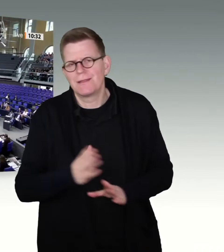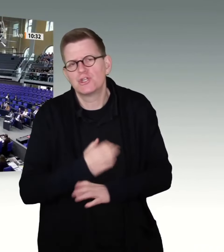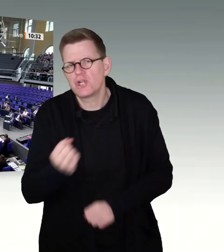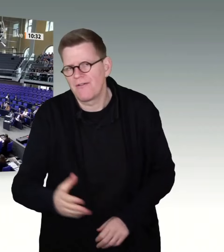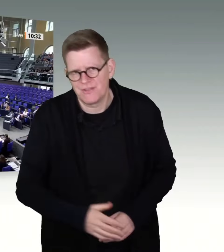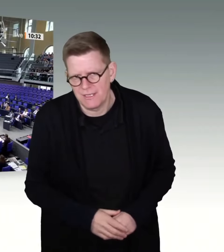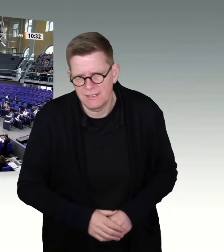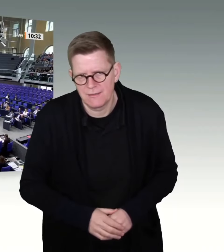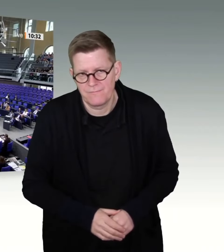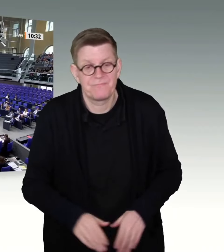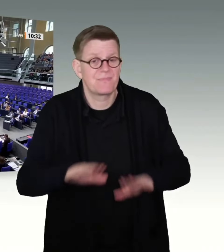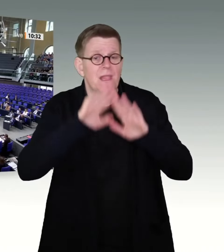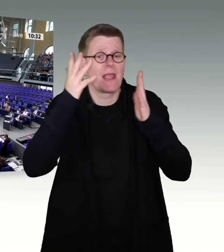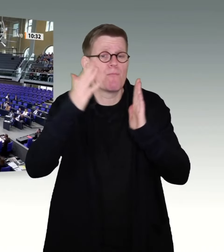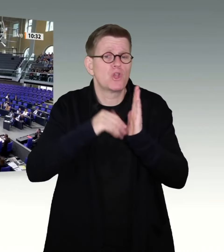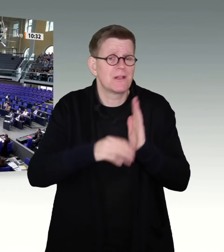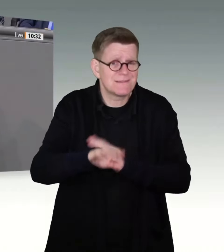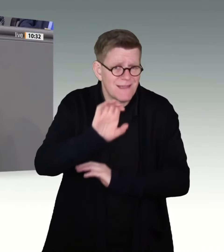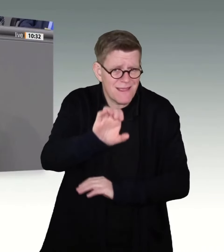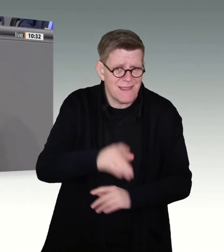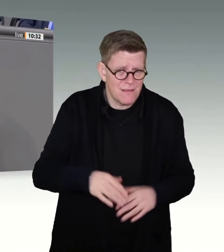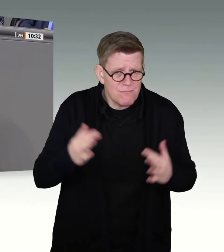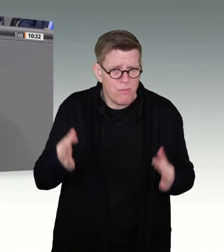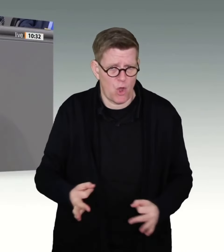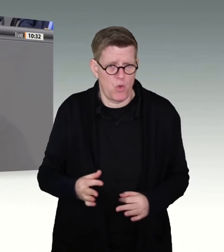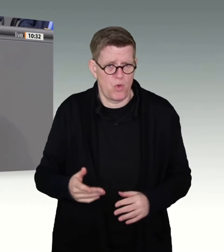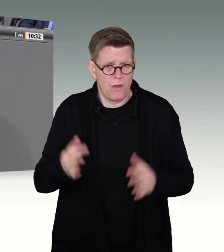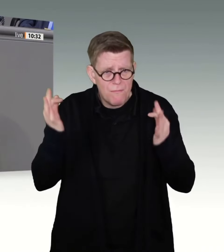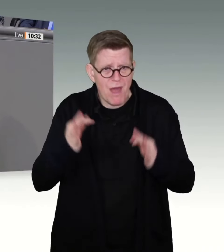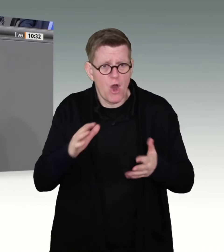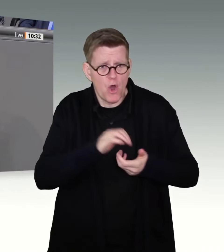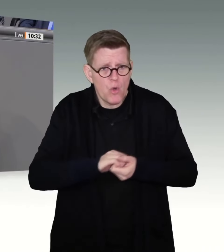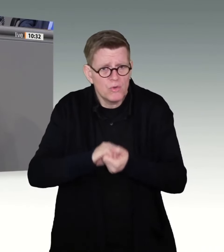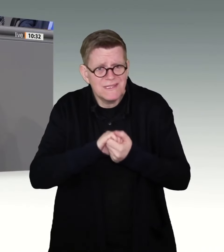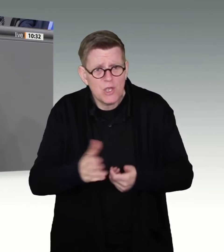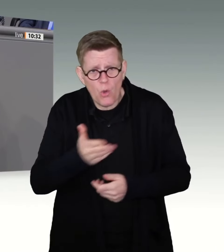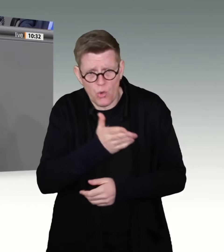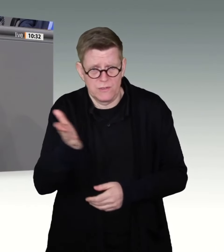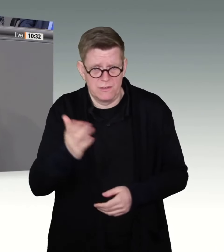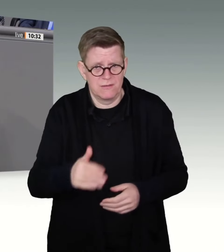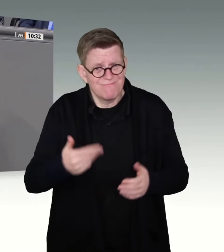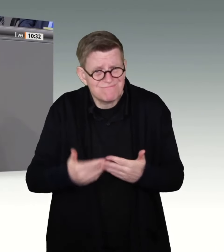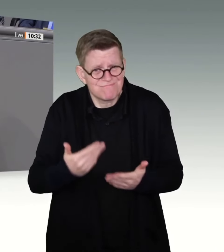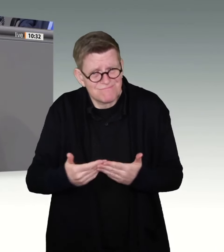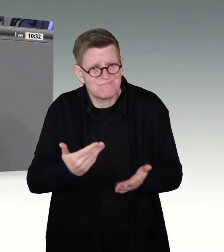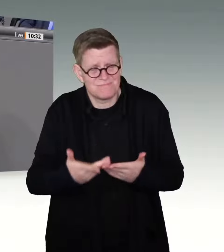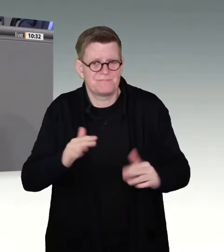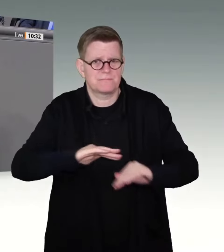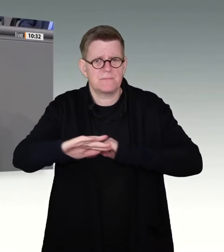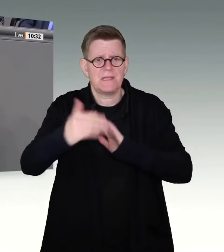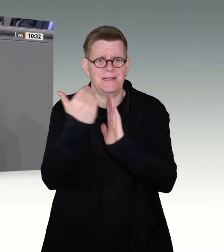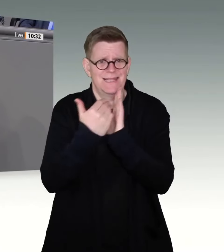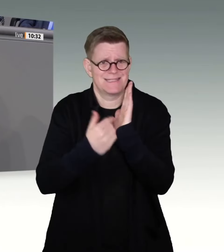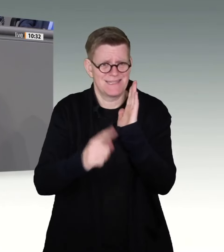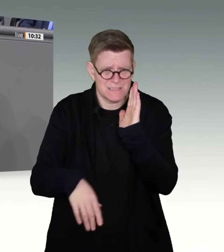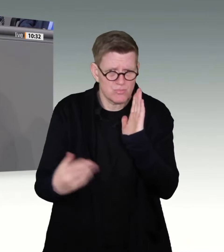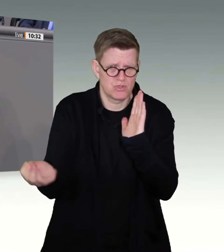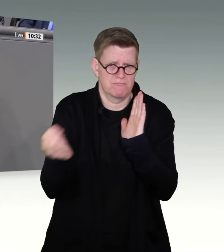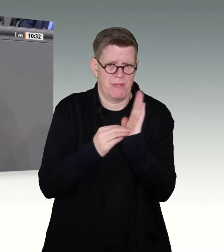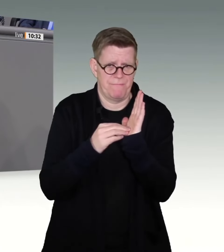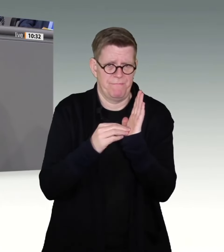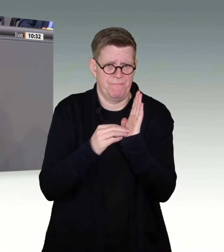Gebäudeklasse E, genau so, brauchen wir auch, brauchen wir die Union, brauchen wir die Union, denn das muss eben auch in den Landesgesetzen verankert